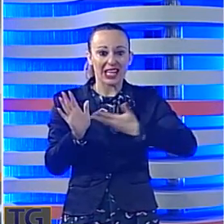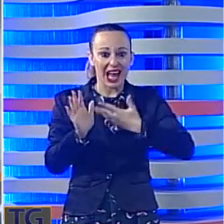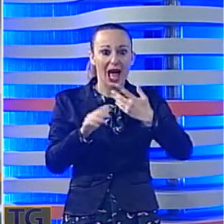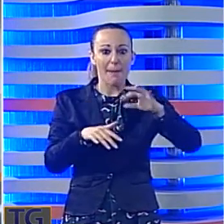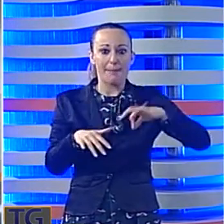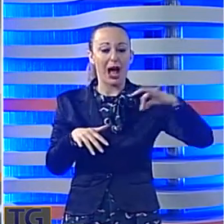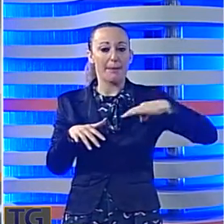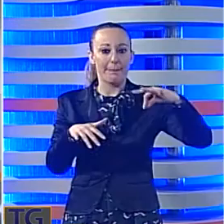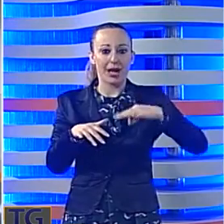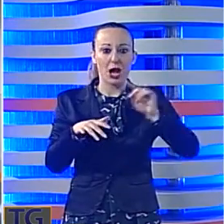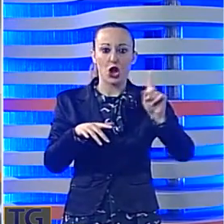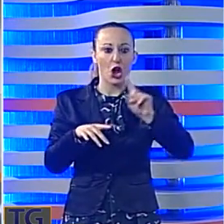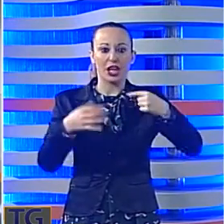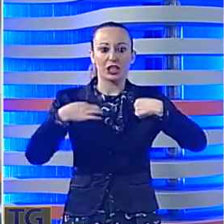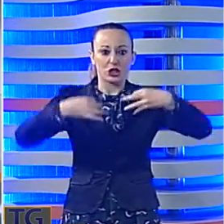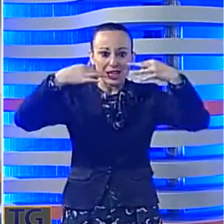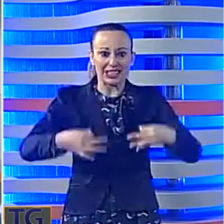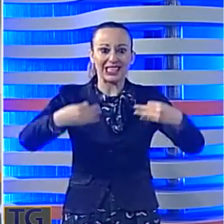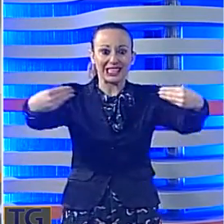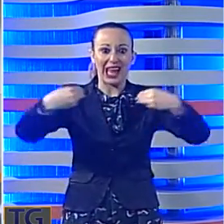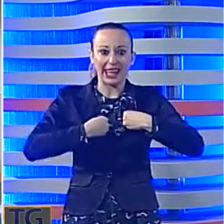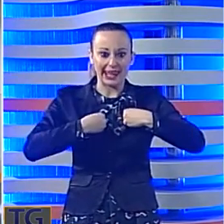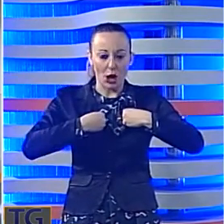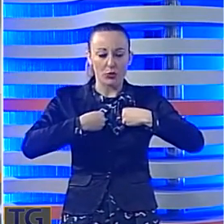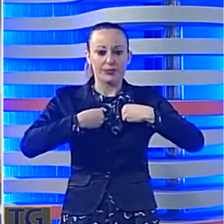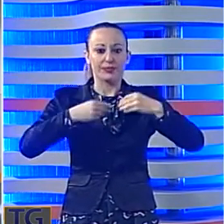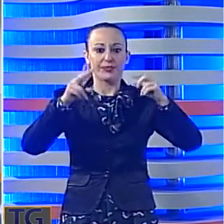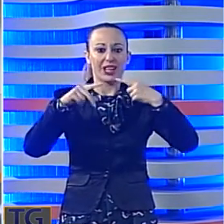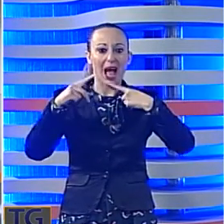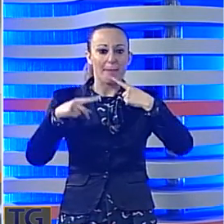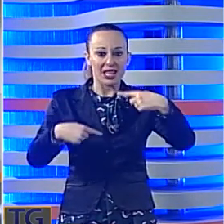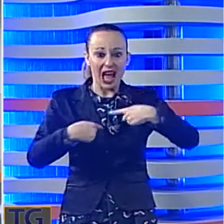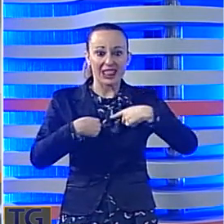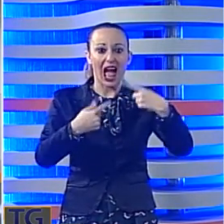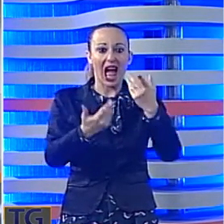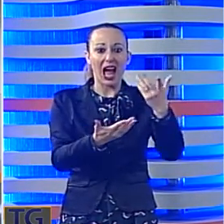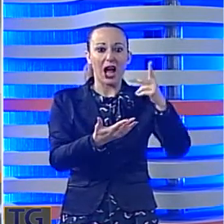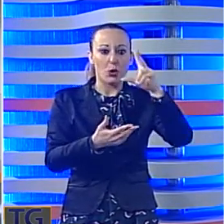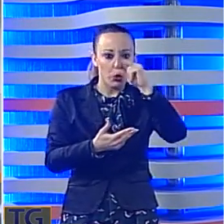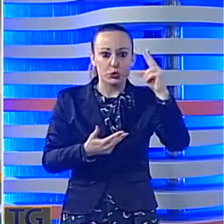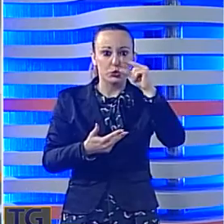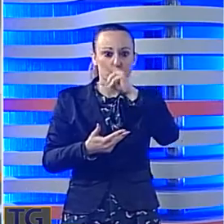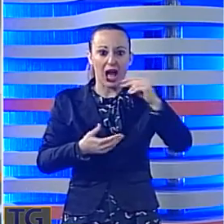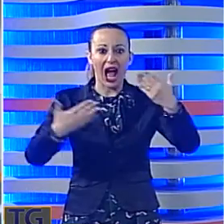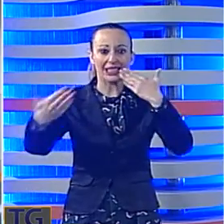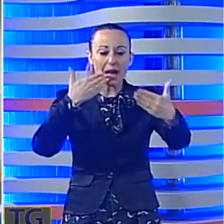deciso io, ha detto Ingroia. Piuttosto mi è stato